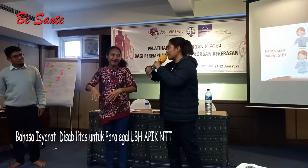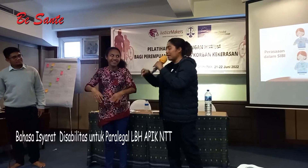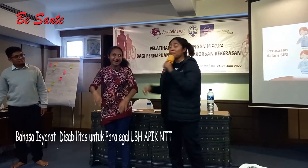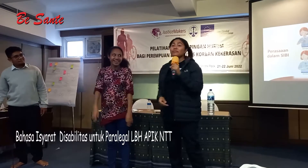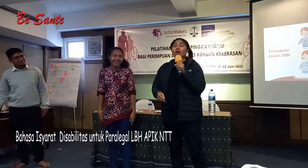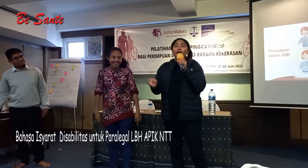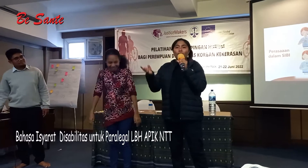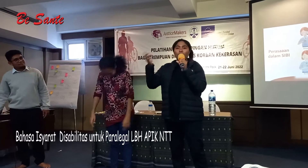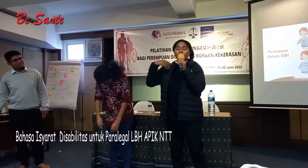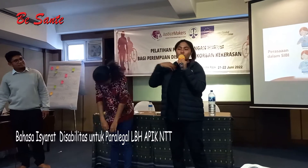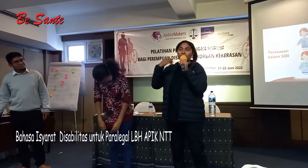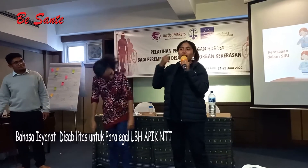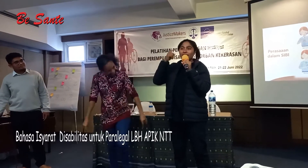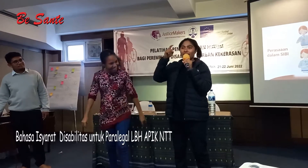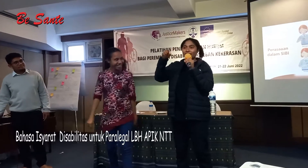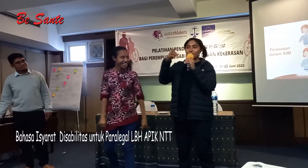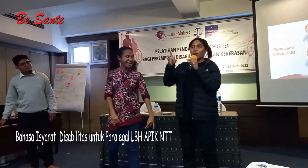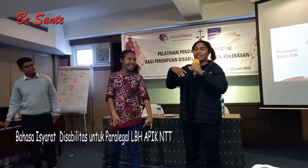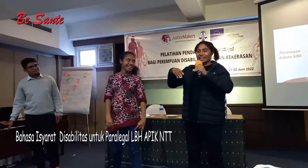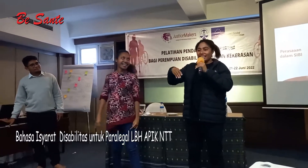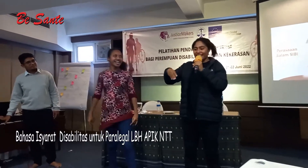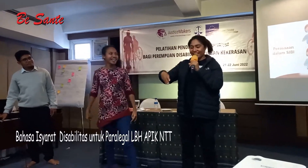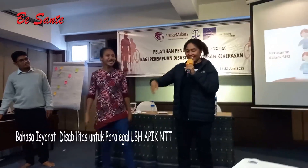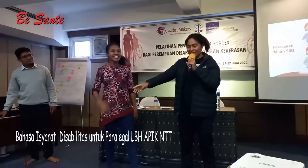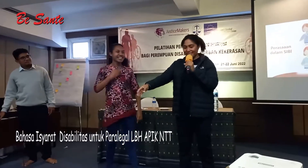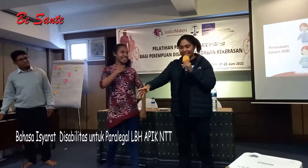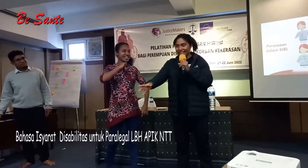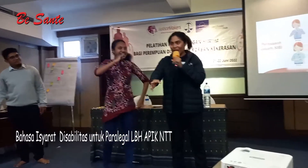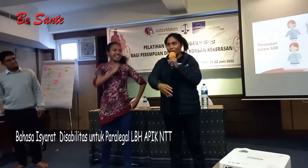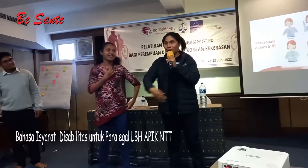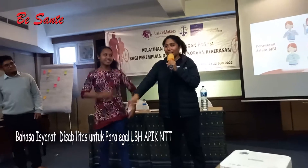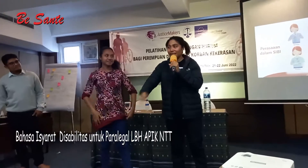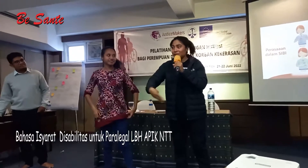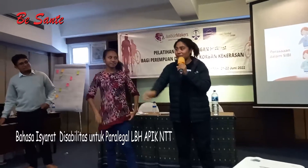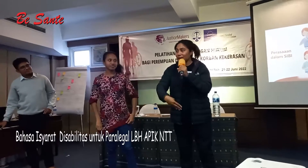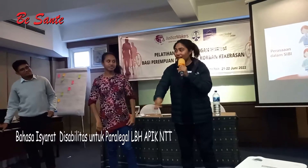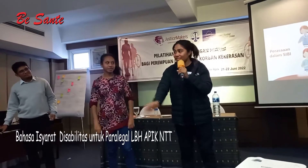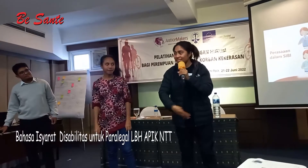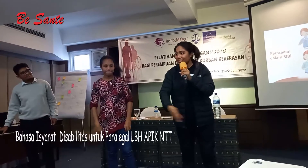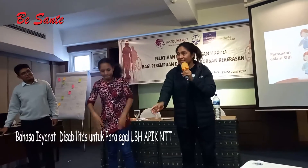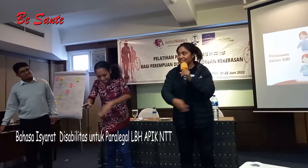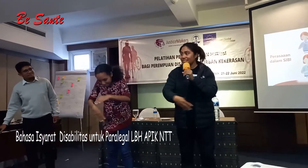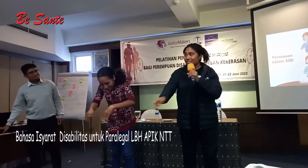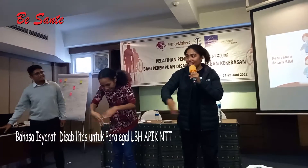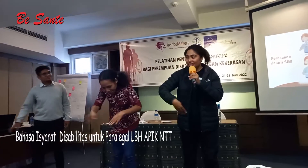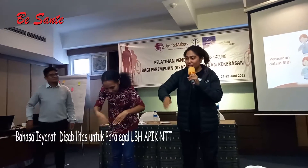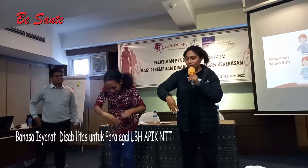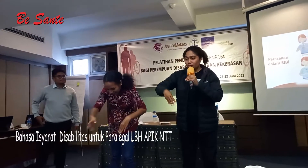ini? Waktu saya tanya ketuanya, kan ini biasa kalau makan dikipas-kipas. Terus